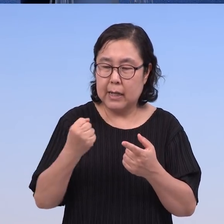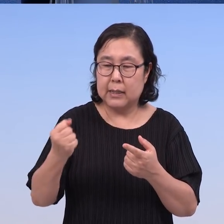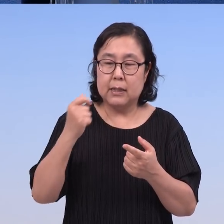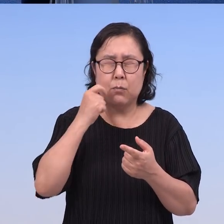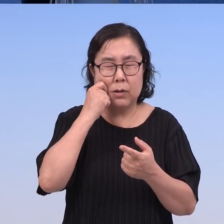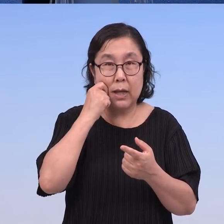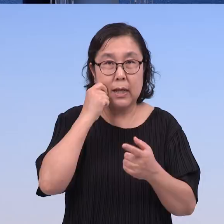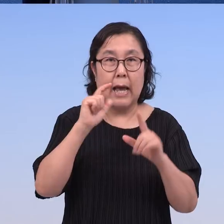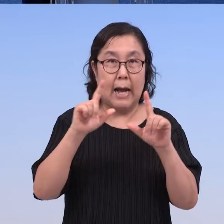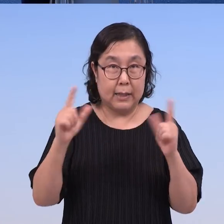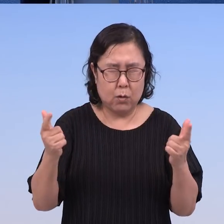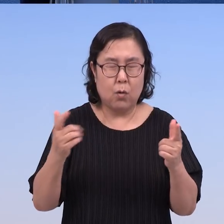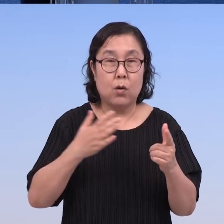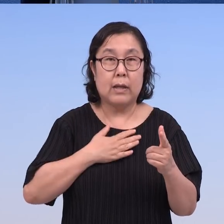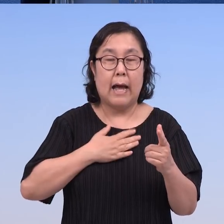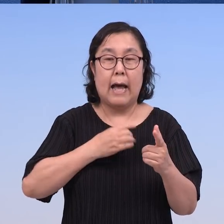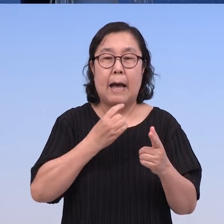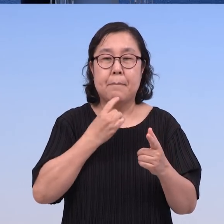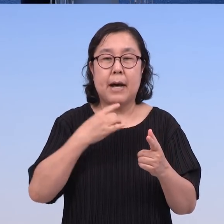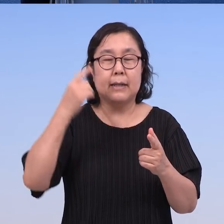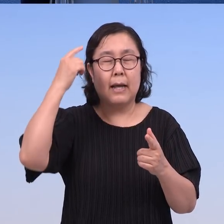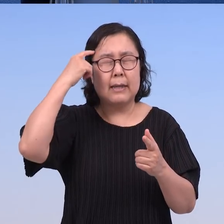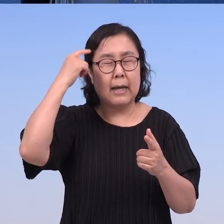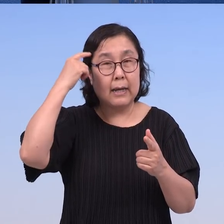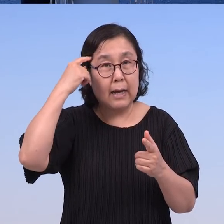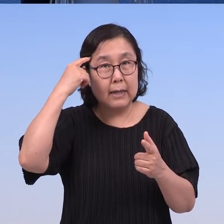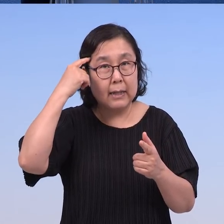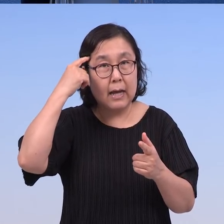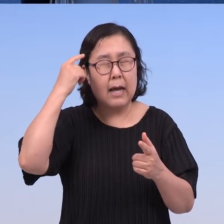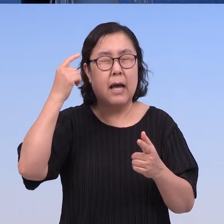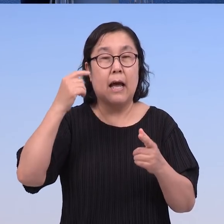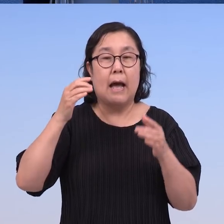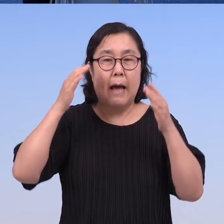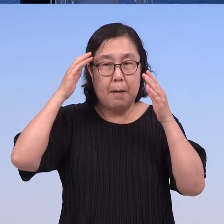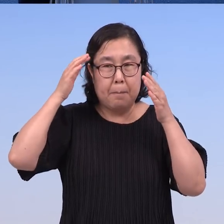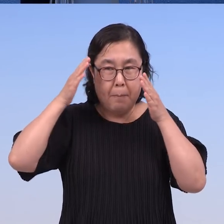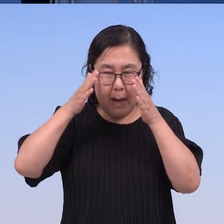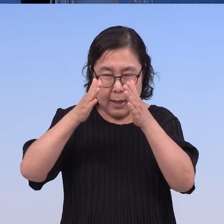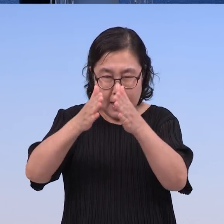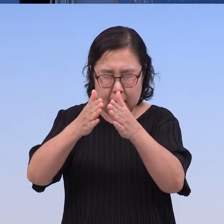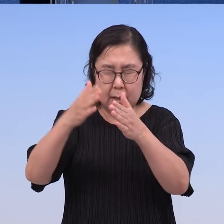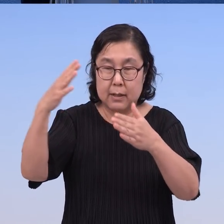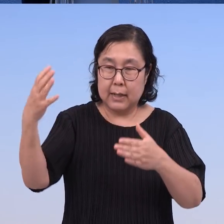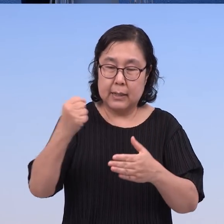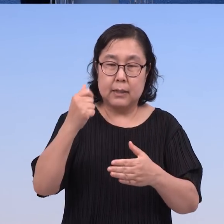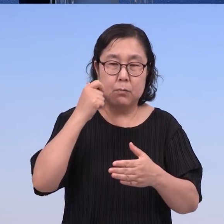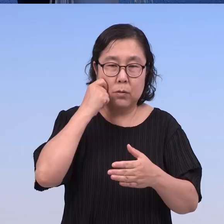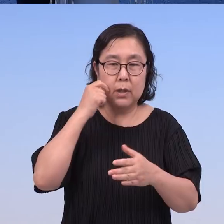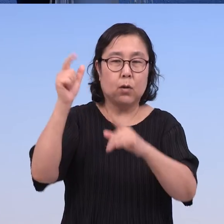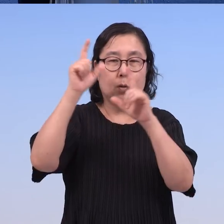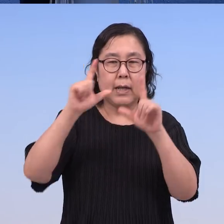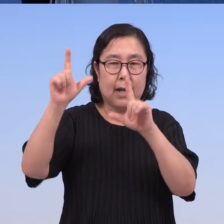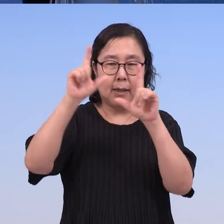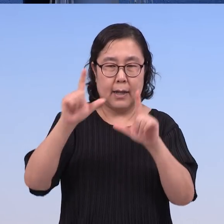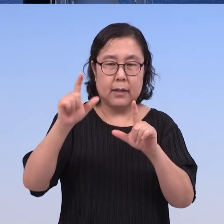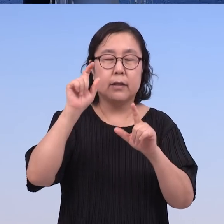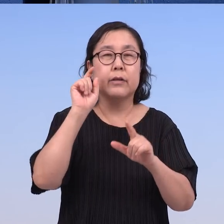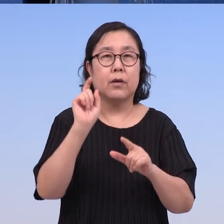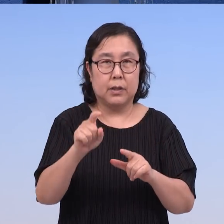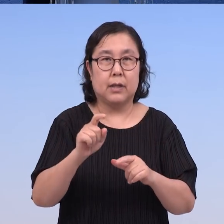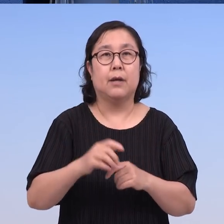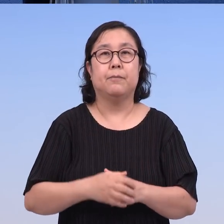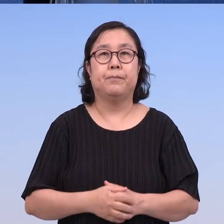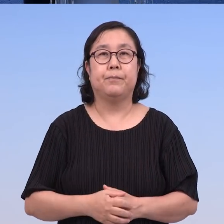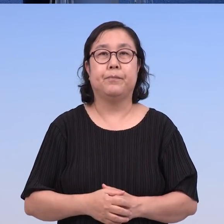것들을 소유하지 못한 게 아니라 나만의 가치나 방향을 가지지 못하고 살아왔다는 사실이다.